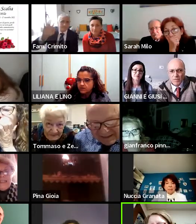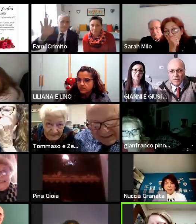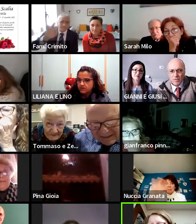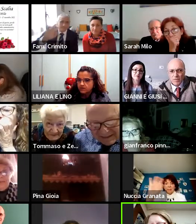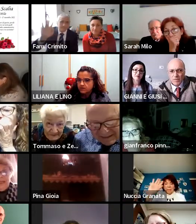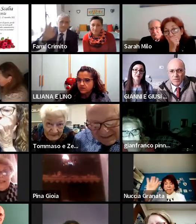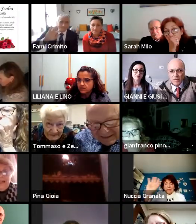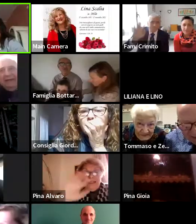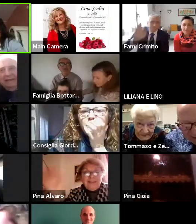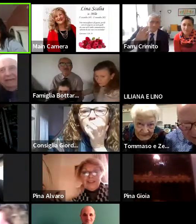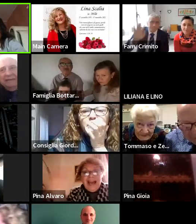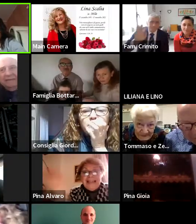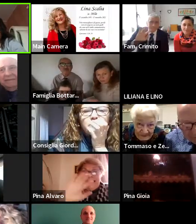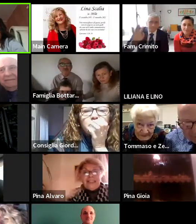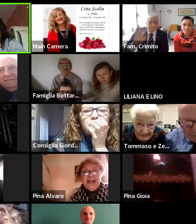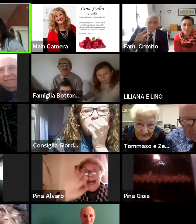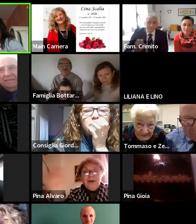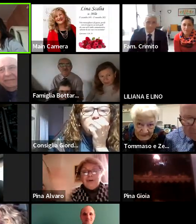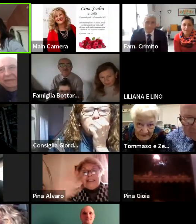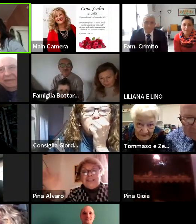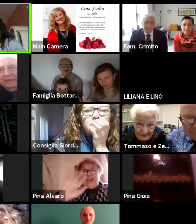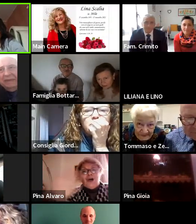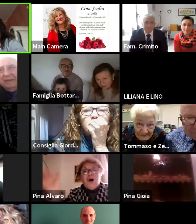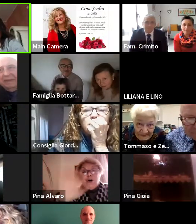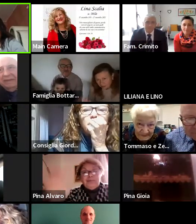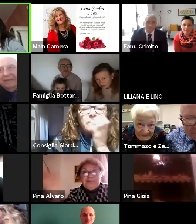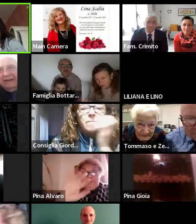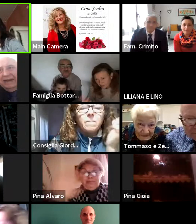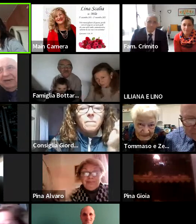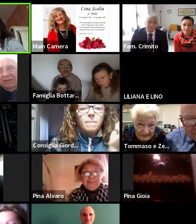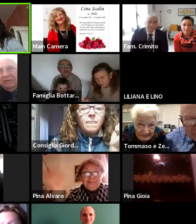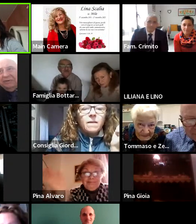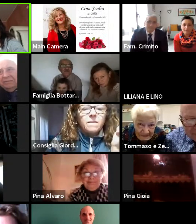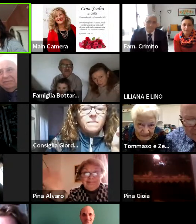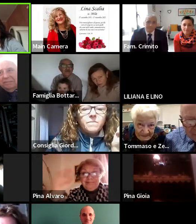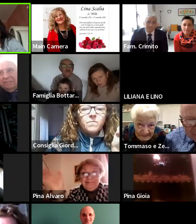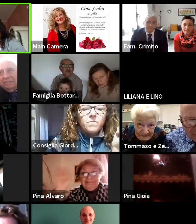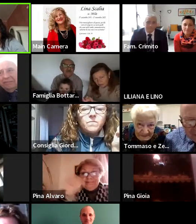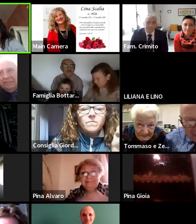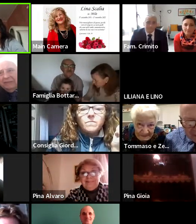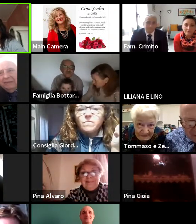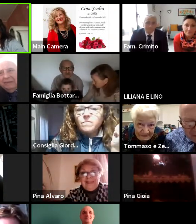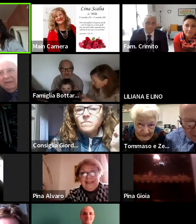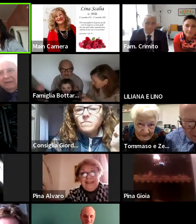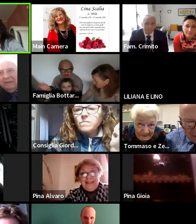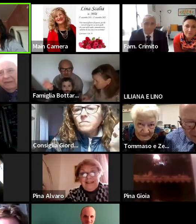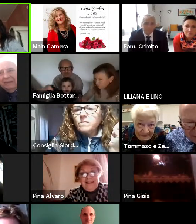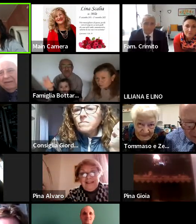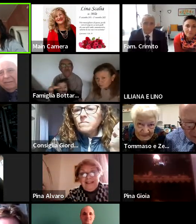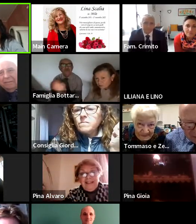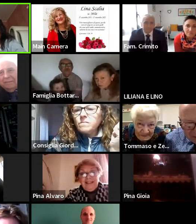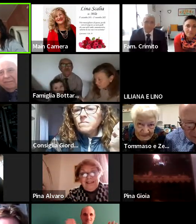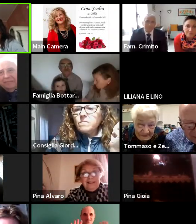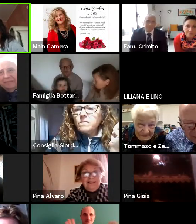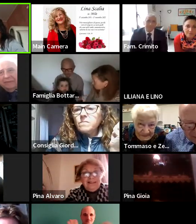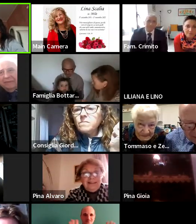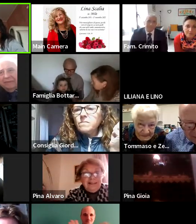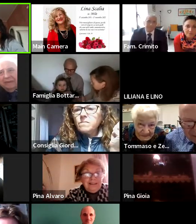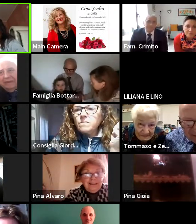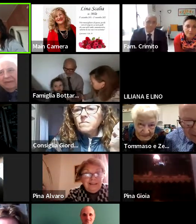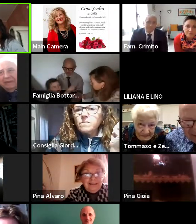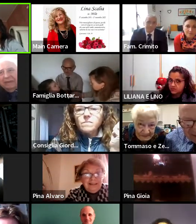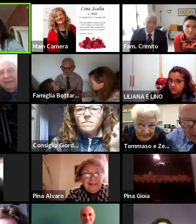mamma mamma il microfono ma Tocca il microfono scusate